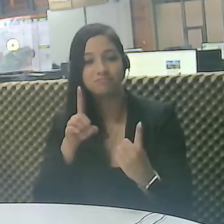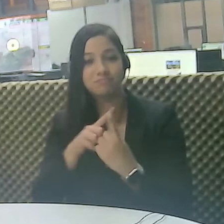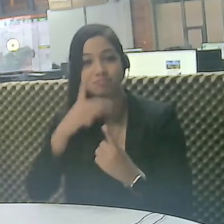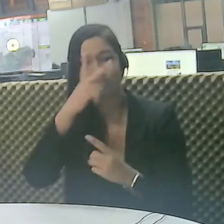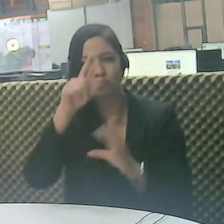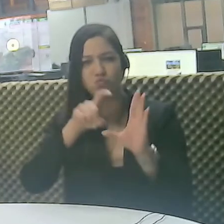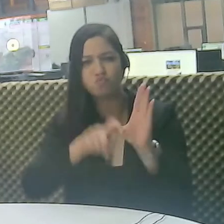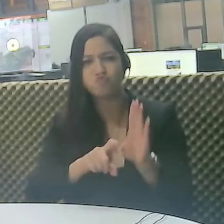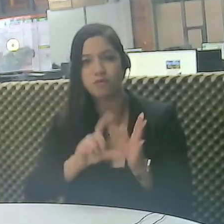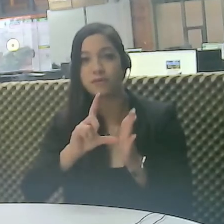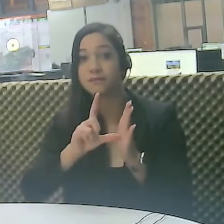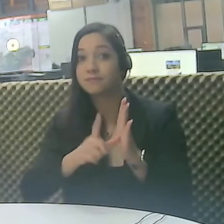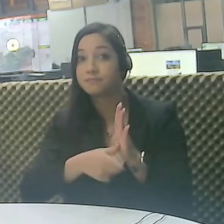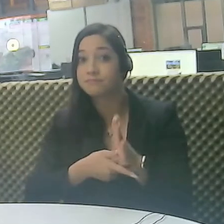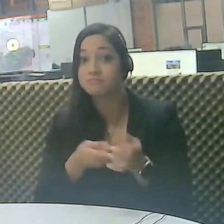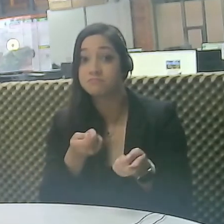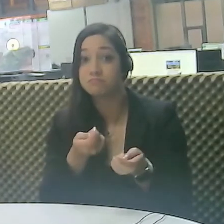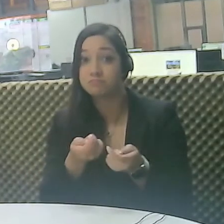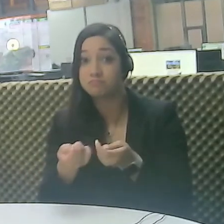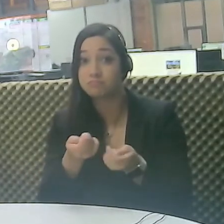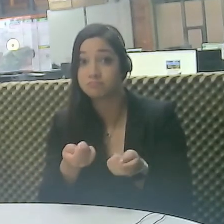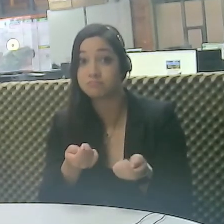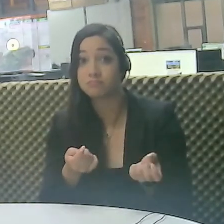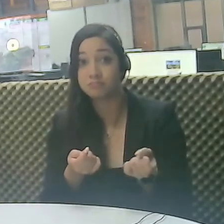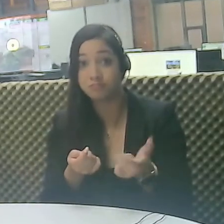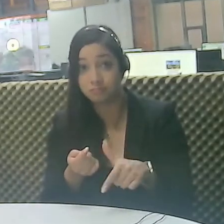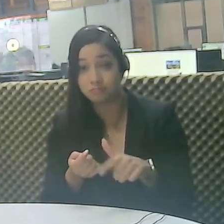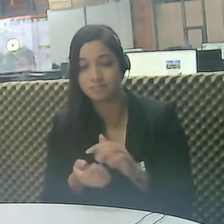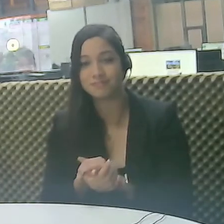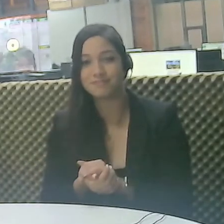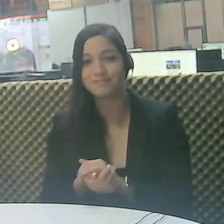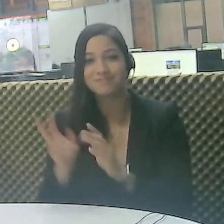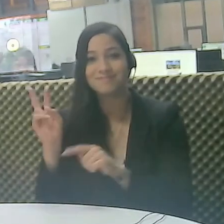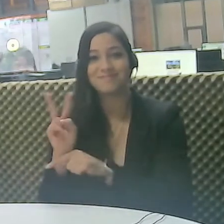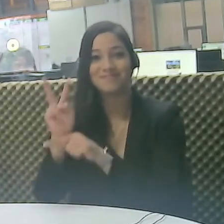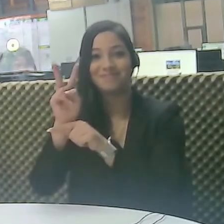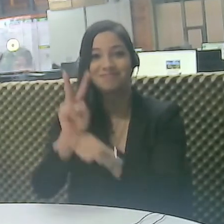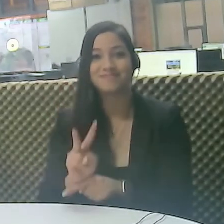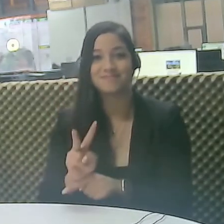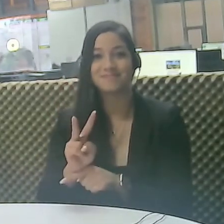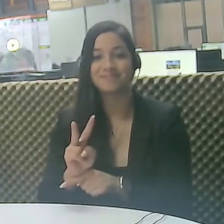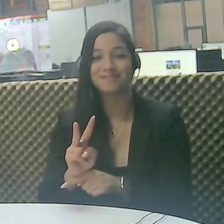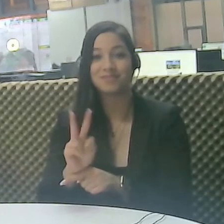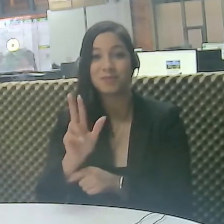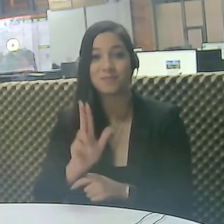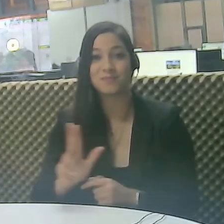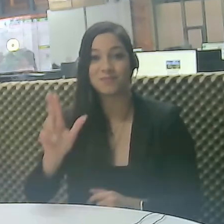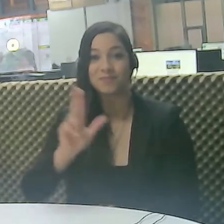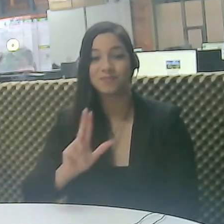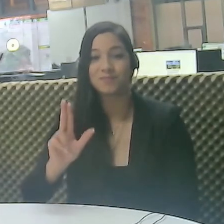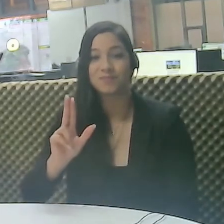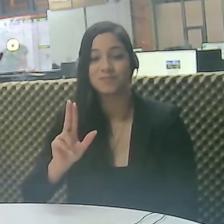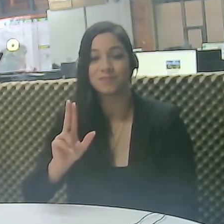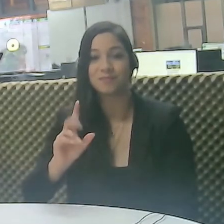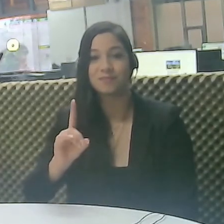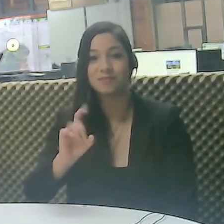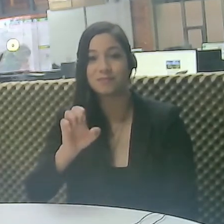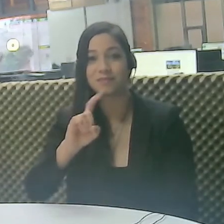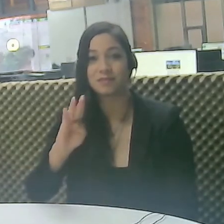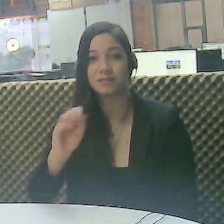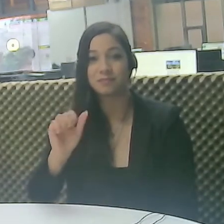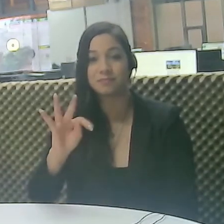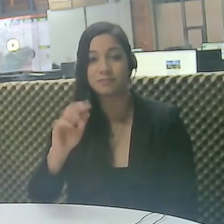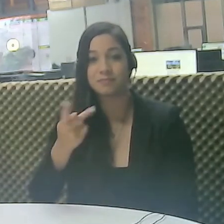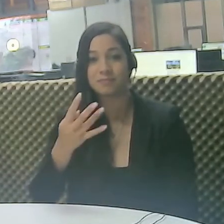dívidas atrasadas e queria negociar. A superintendente do Procon de Uberlândia, Elizabeth Ribeiro, fez um